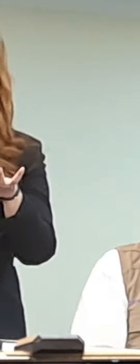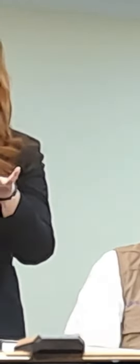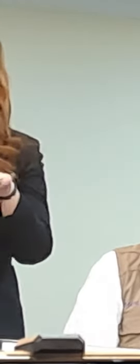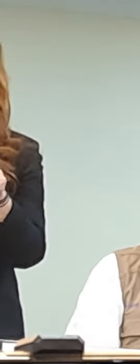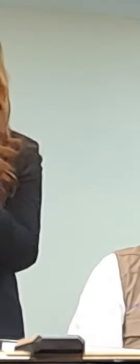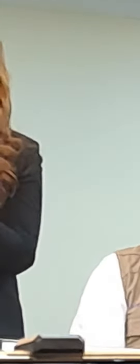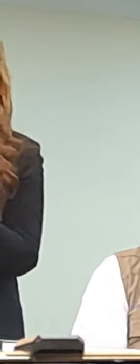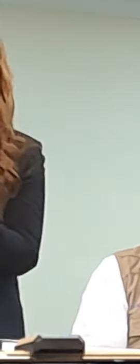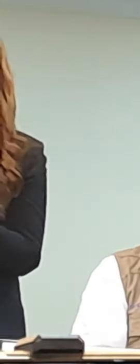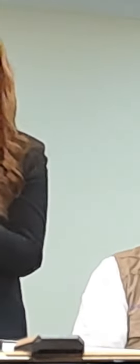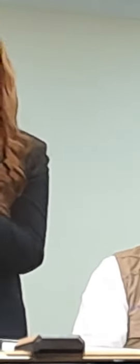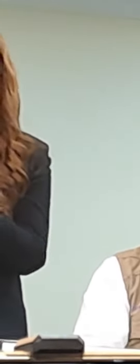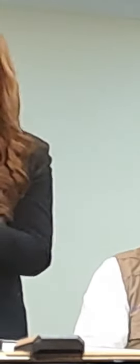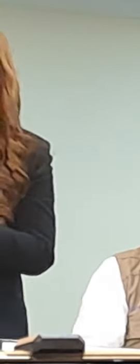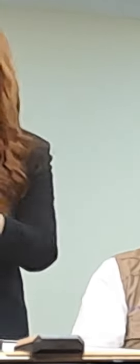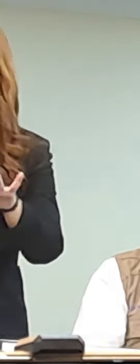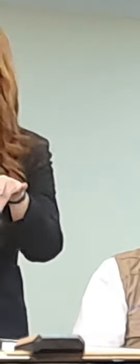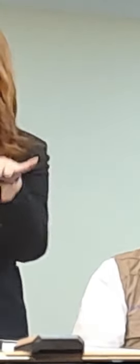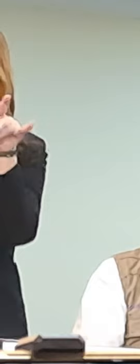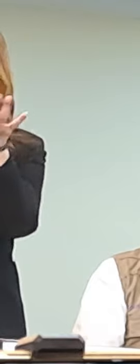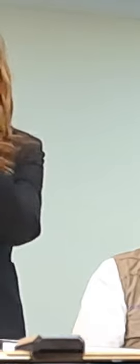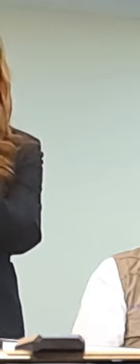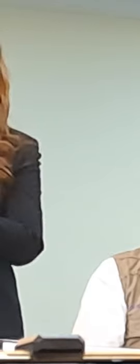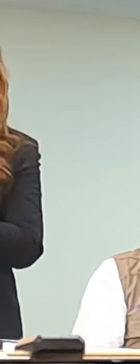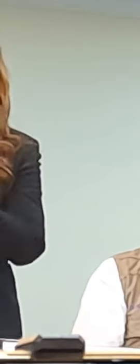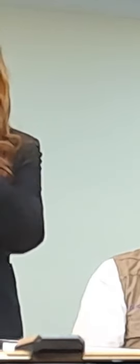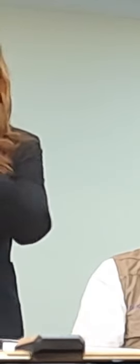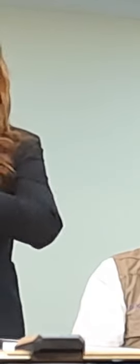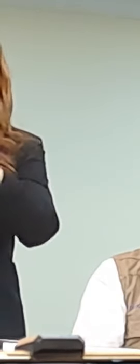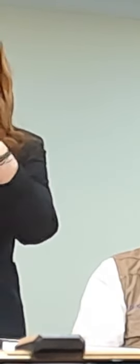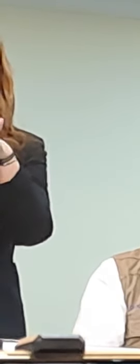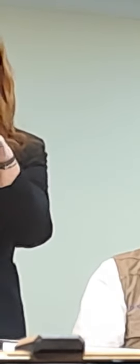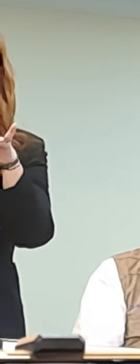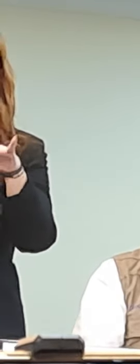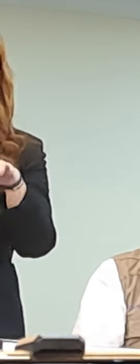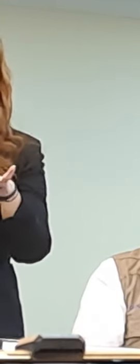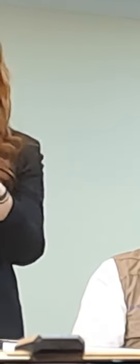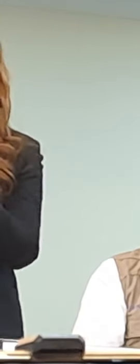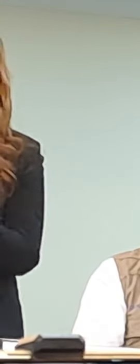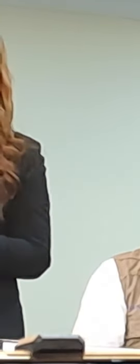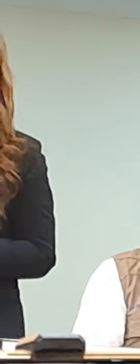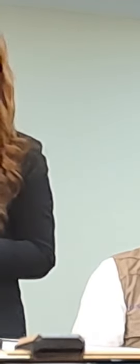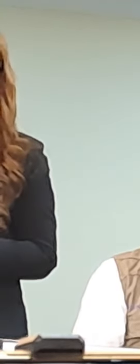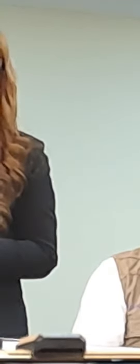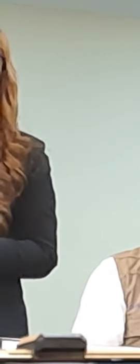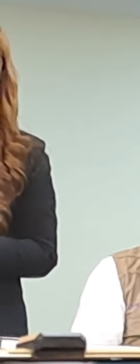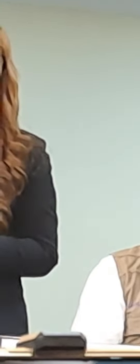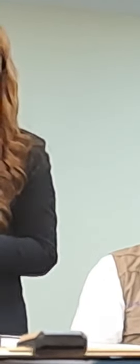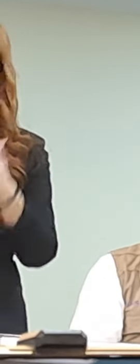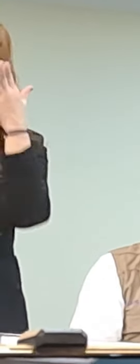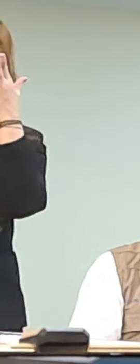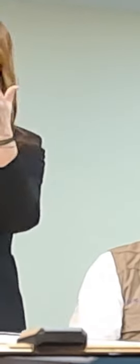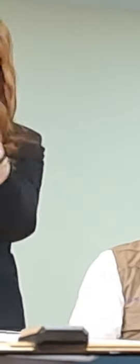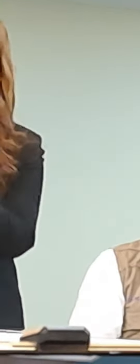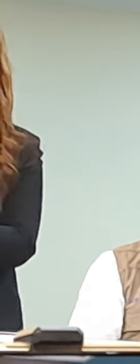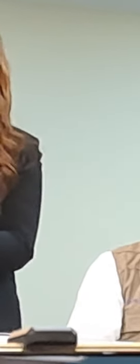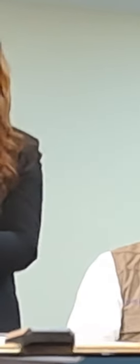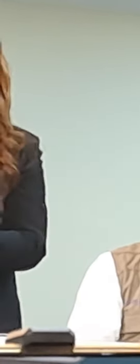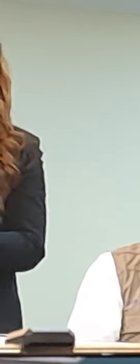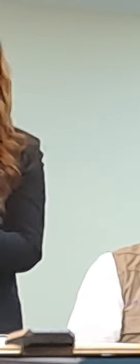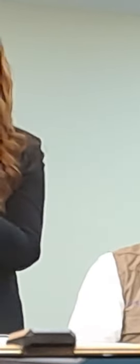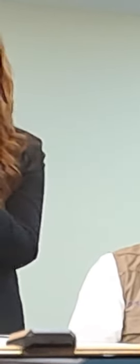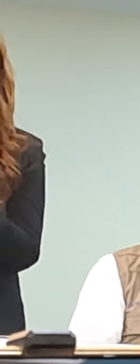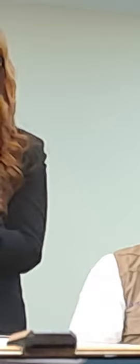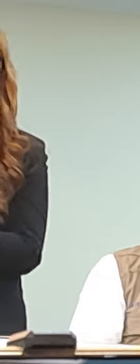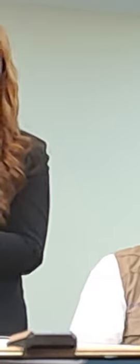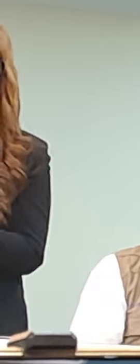air tawar maupun air asin, pasti akan ada tumbuhan airnya, yaitu berupa ganggang ataupun diatom. Jadi fokus kami pada saat ekshumasi